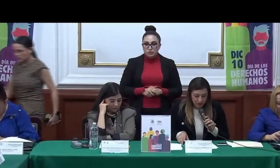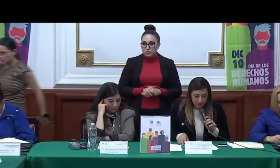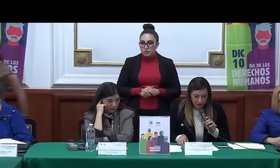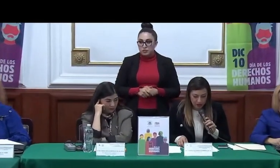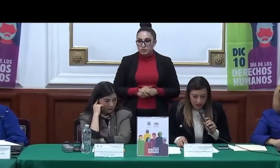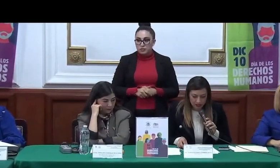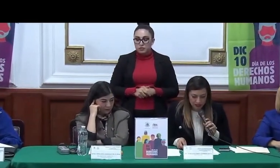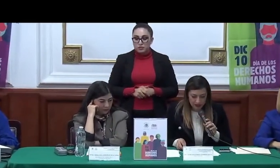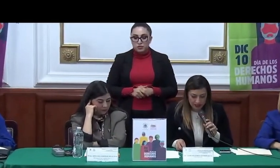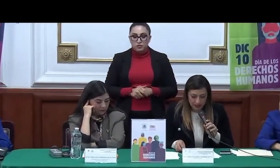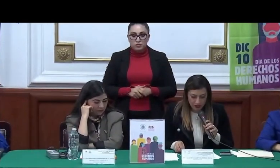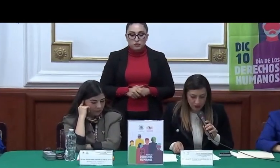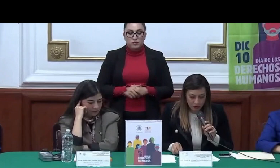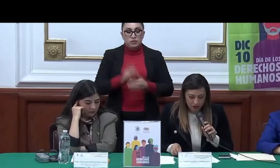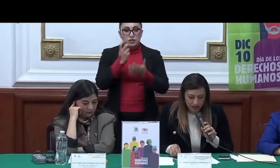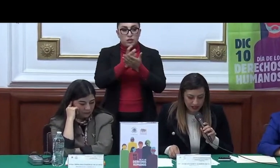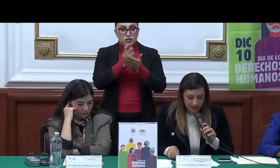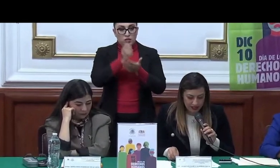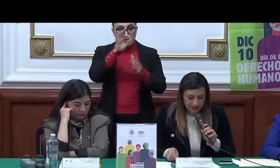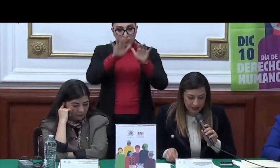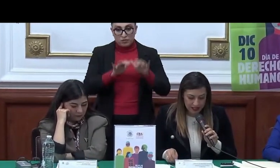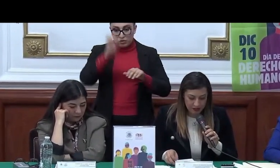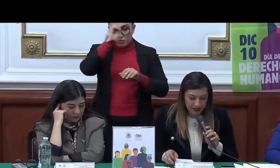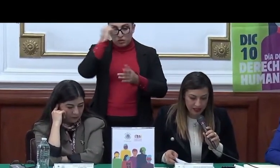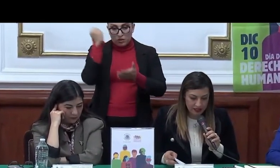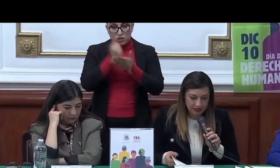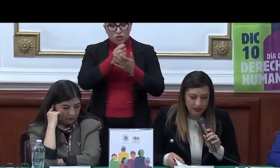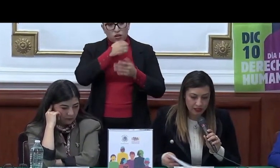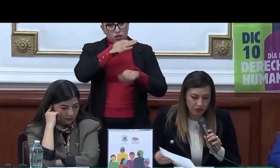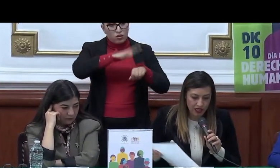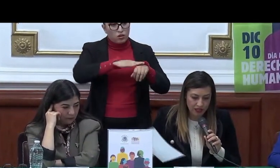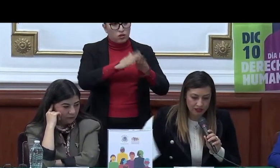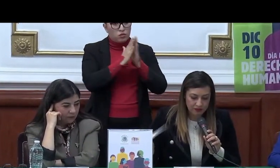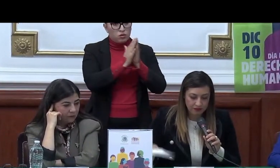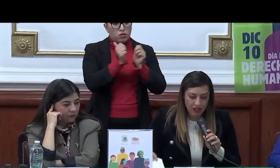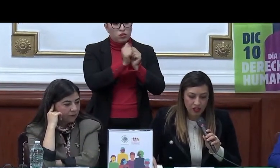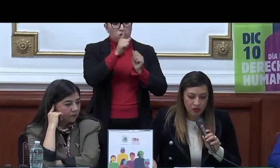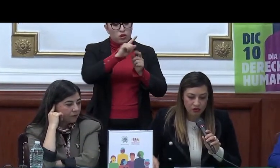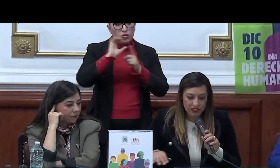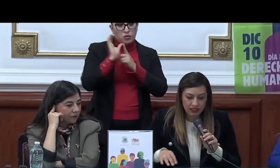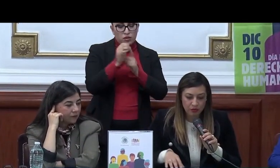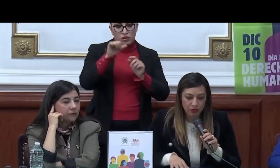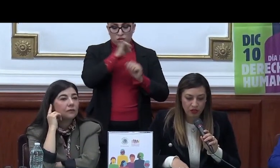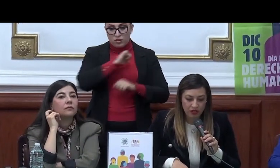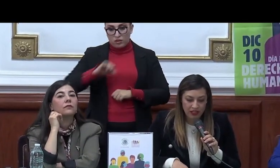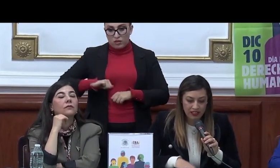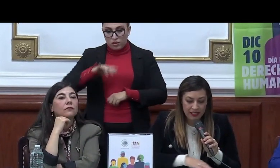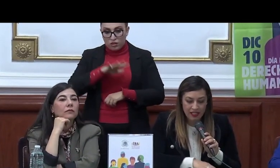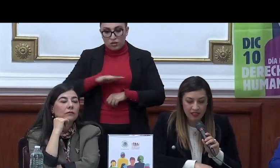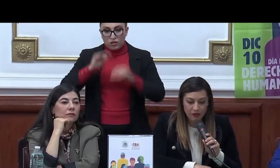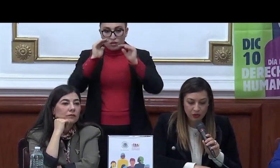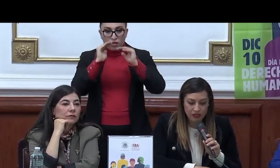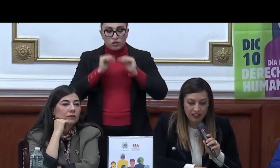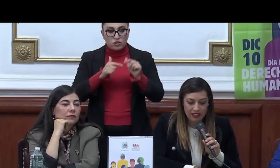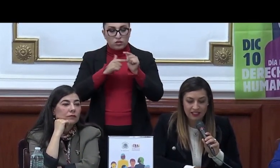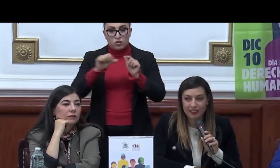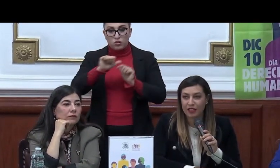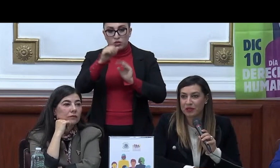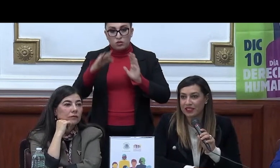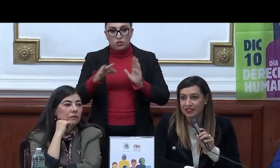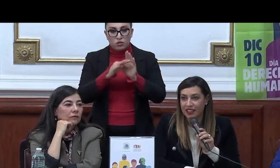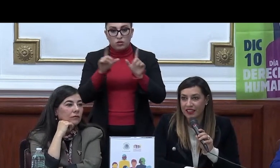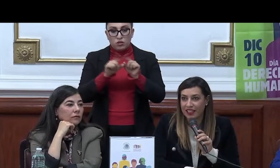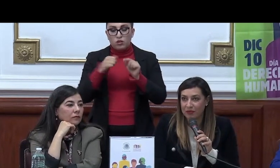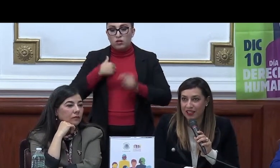Se aprueba la opinión y se remite a la Comisión de Alcaldías y Límites Territoriales. Como siguiente punto del orden del día, me gustaría agradecer